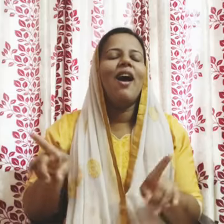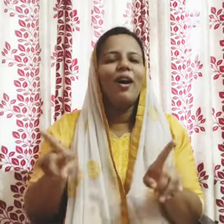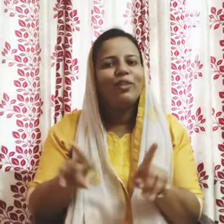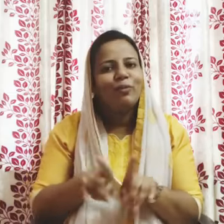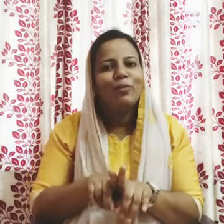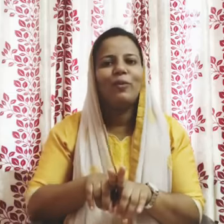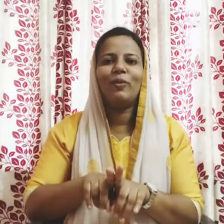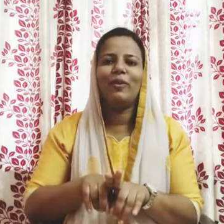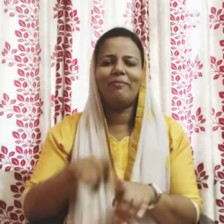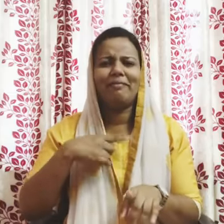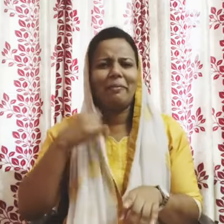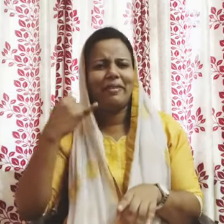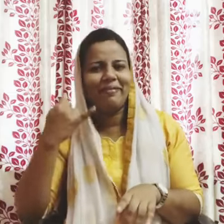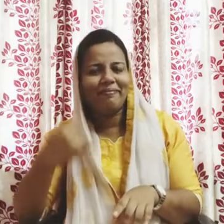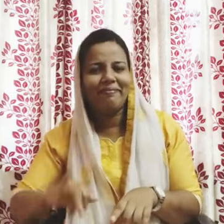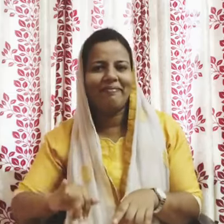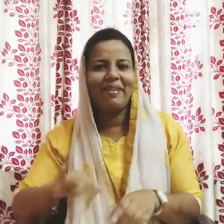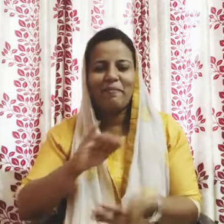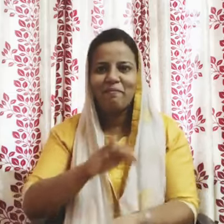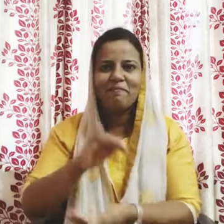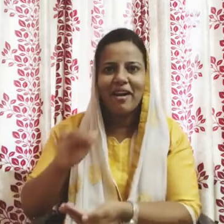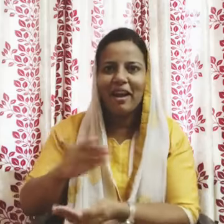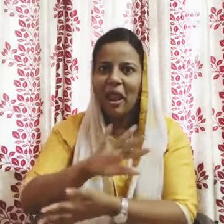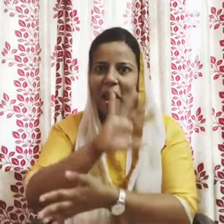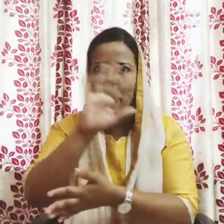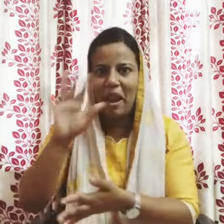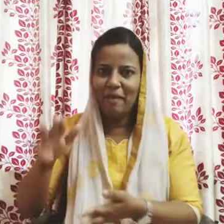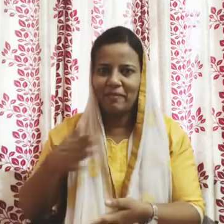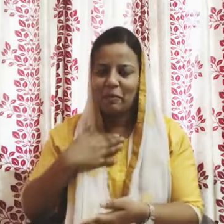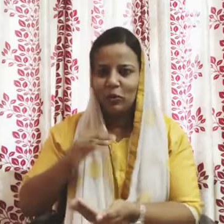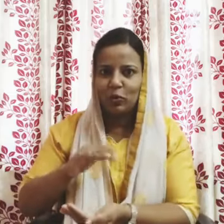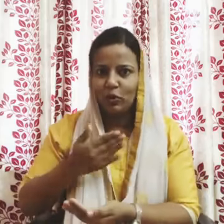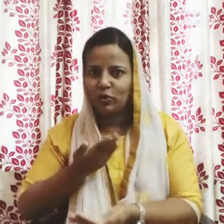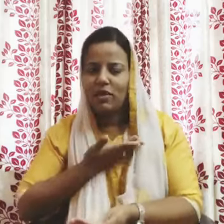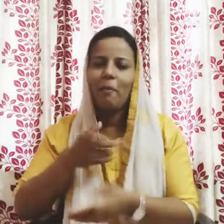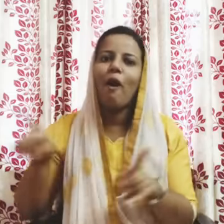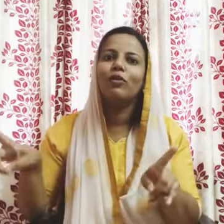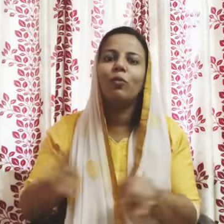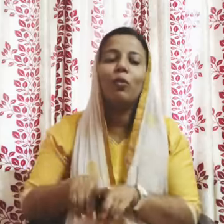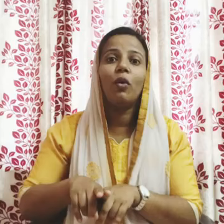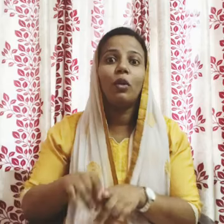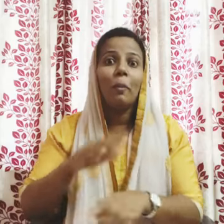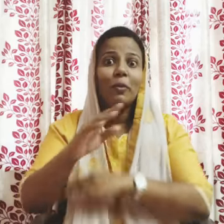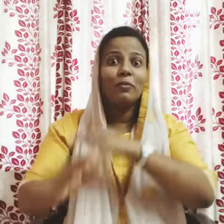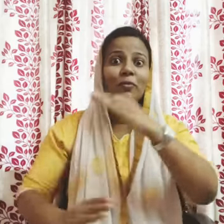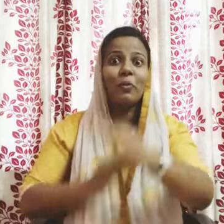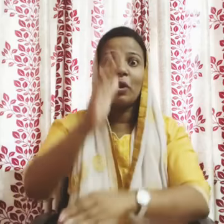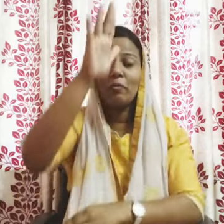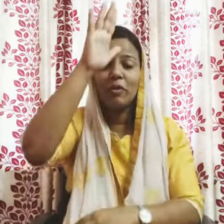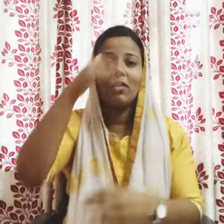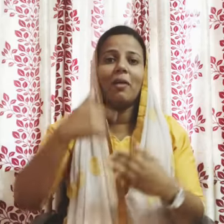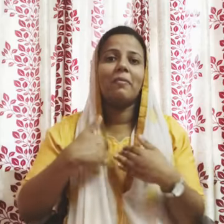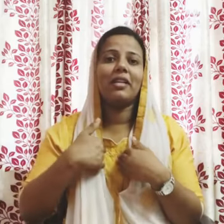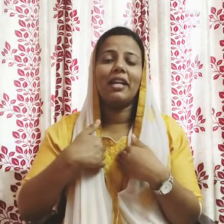തന്നെയാ പ്രിയപ്പെട്ടവരെ, ദോഷികളായ നിങ്ങൾ നിങ്ങളുടെ മക്കൾക്ക് നല്ല ദാനങ്ങളെ കൊടുക്കുവാൻ അറിയുന്നുവെങ്കിൽ സ്വർഗസ്ഥനായ നമ്മുടെ പിതാവ്